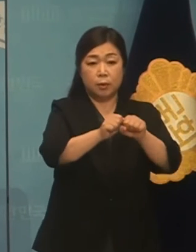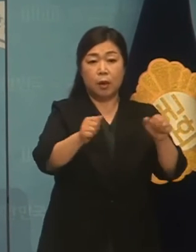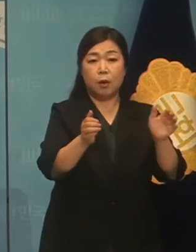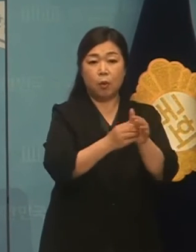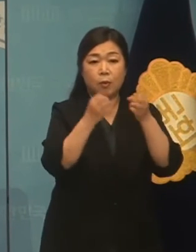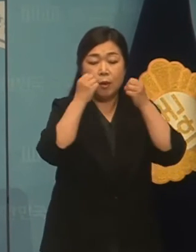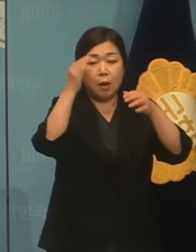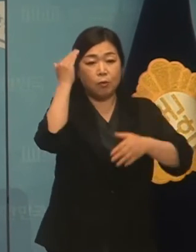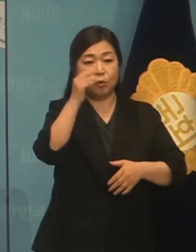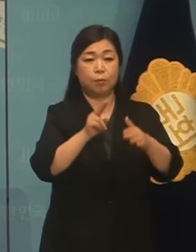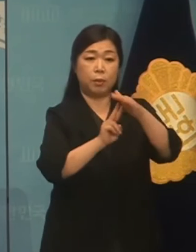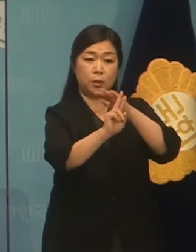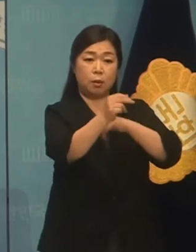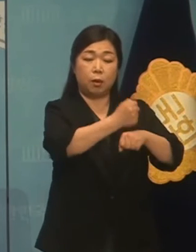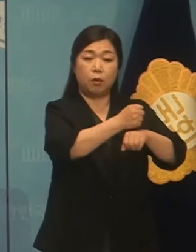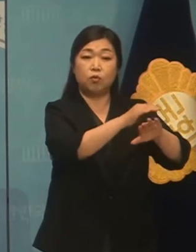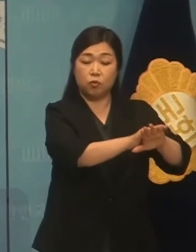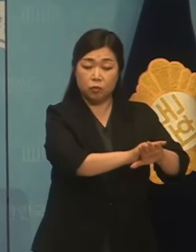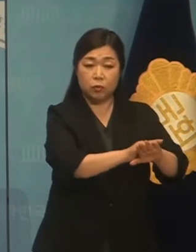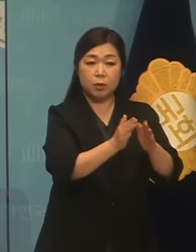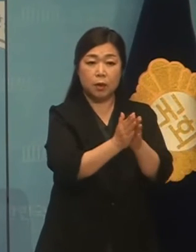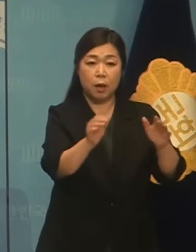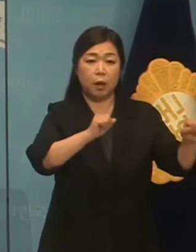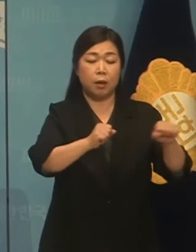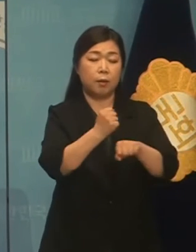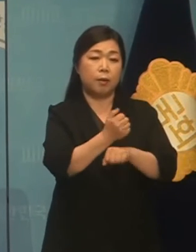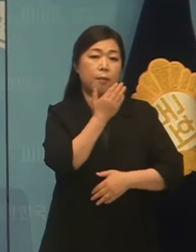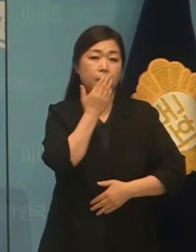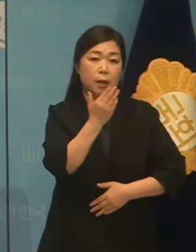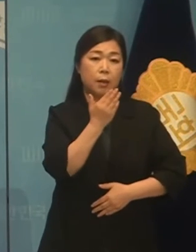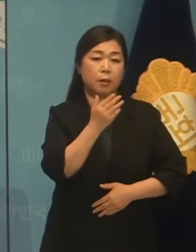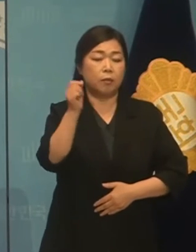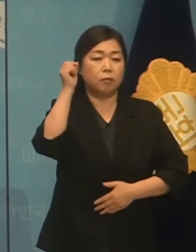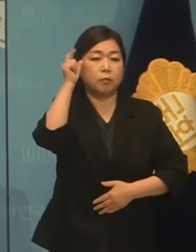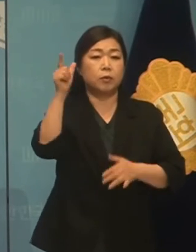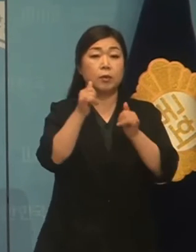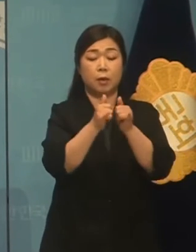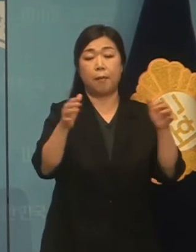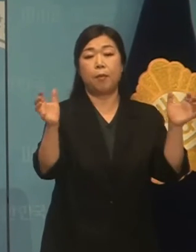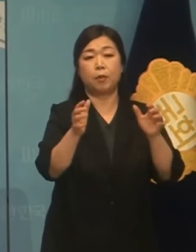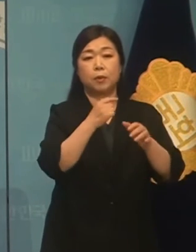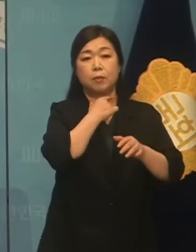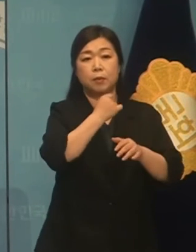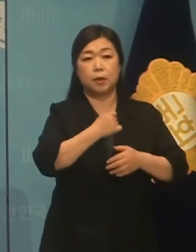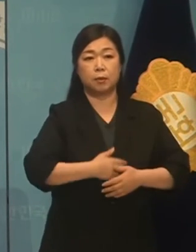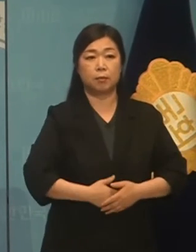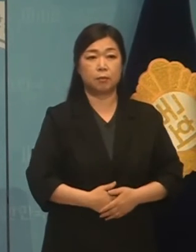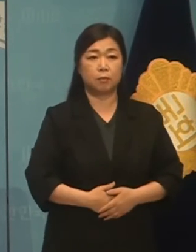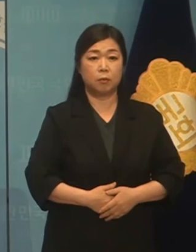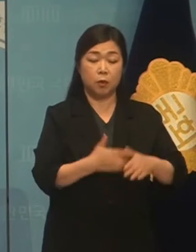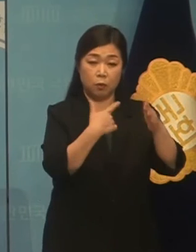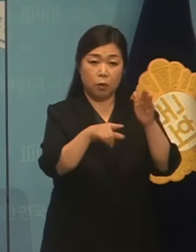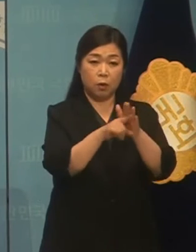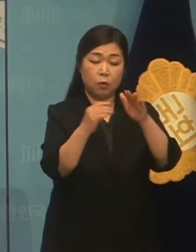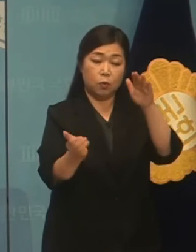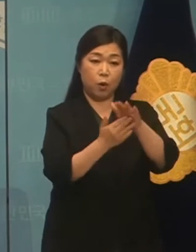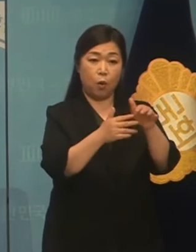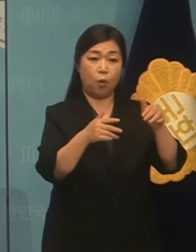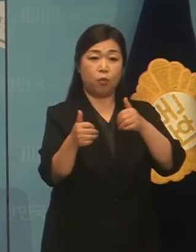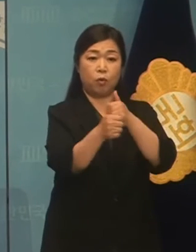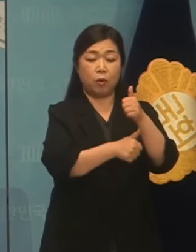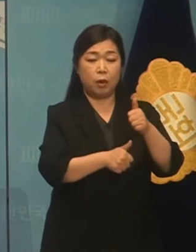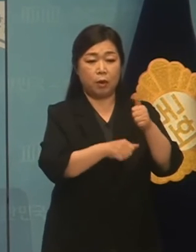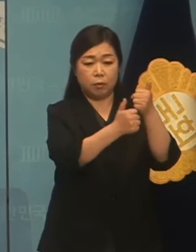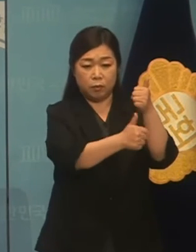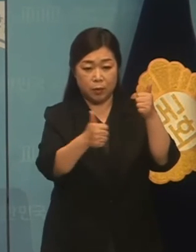새로운 대한민국의 비전을 설계하고 집행해 나갈 신하의 인재들을 모을 것입니다. 이를 위해서 최고위원회